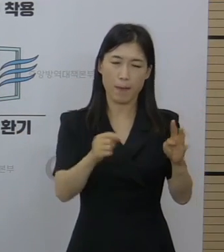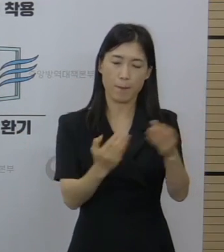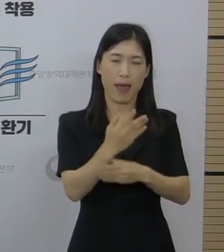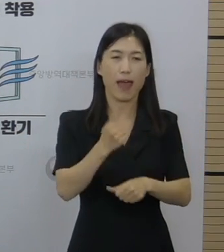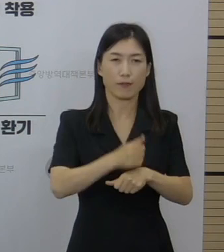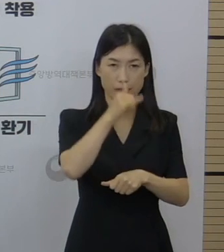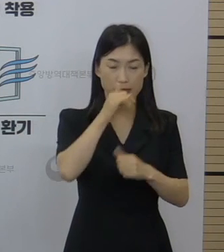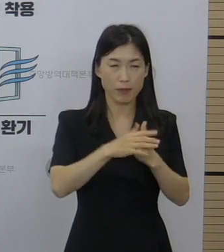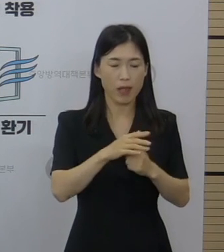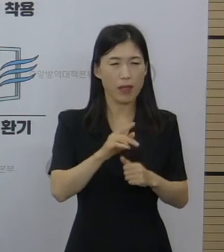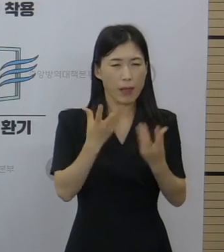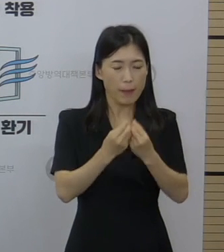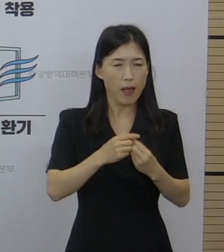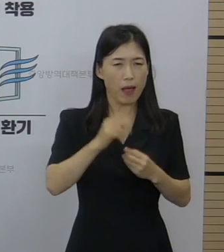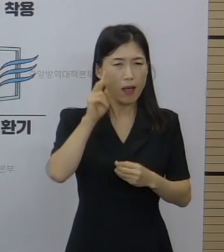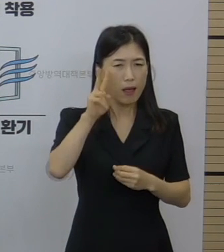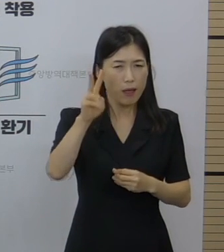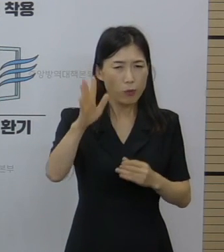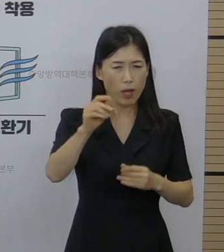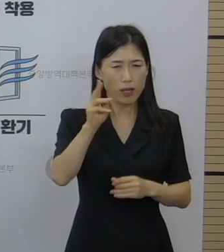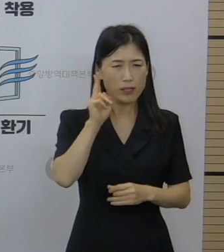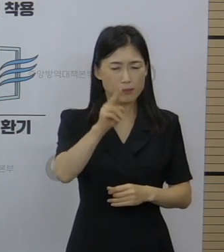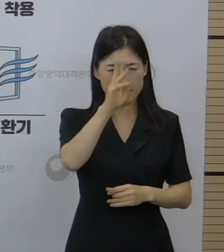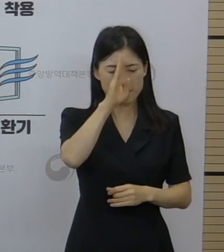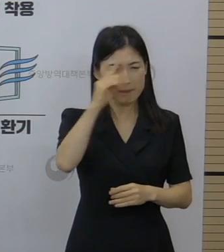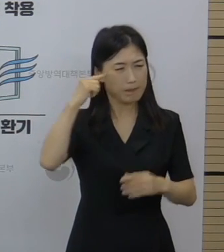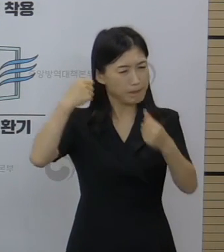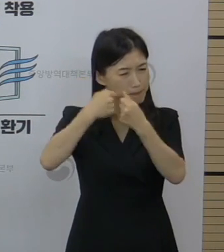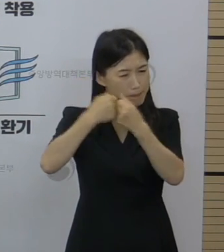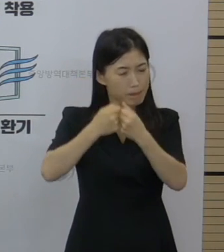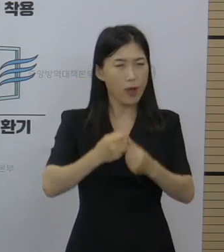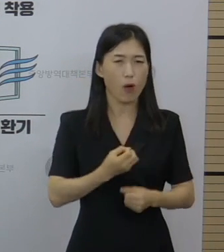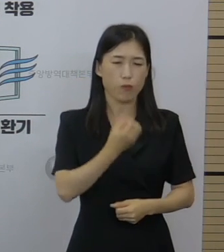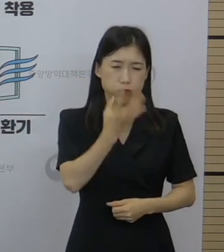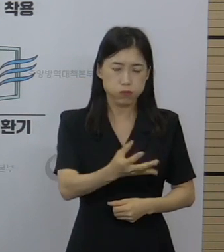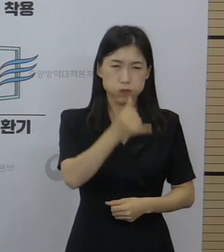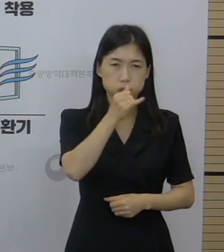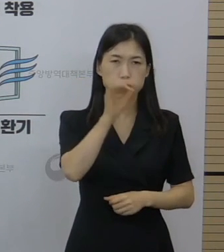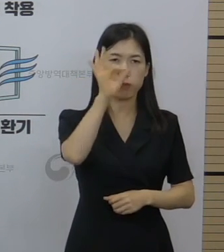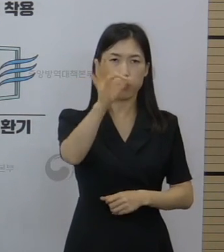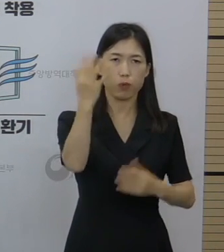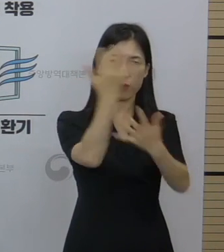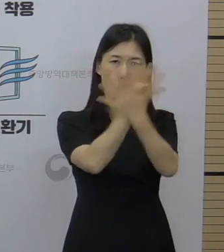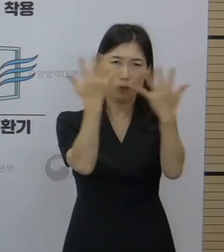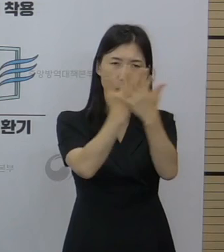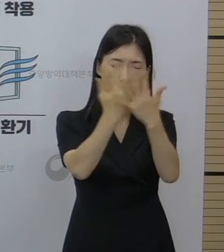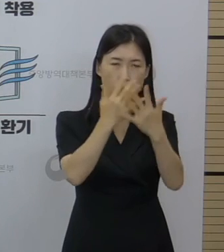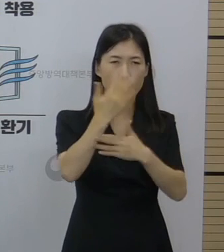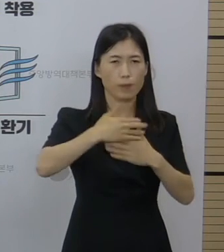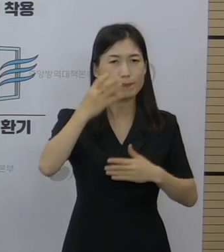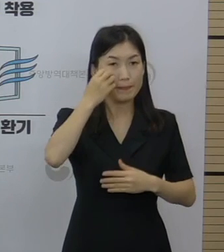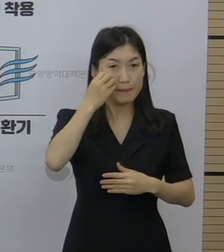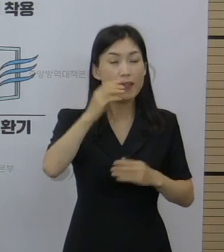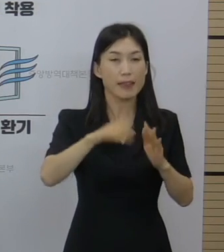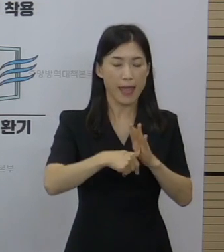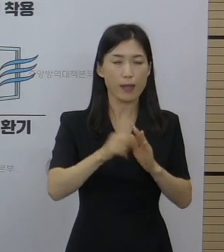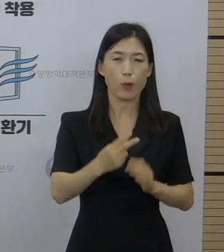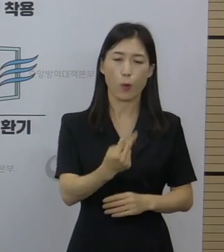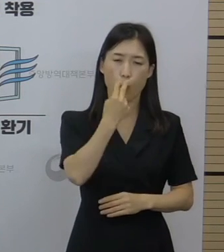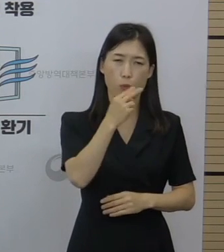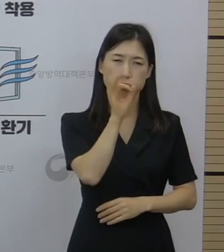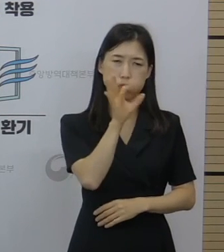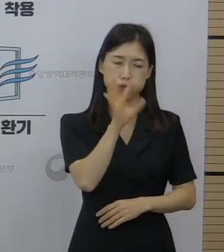이상 지속되는 두통 그리고 구토를 동반하거나 시야 흐려짐 등과 같은 증상이 있는 경우 그리고